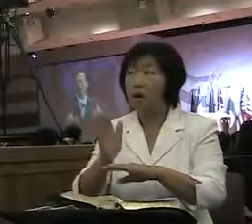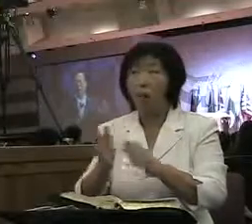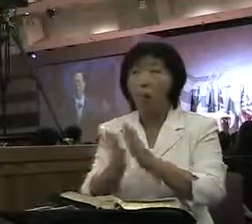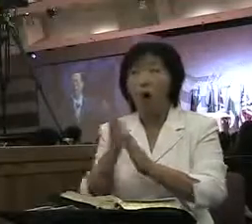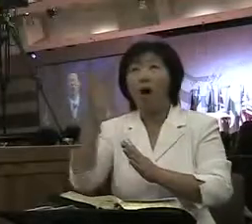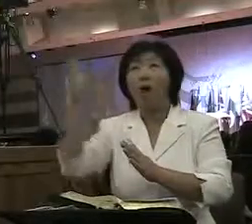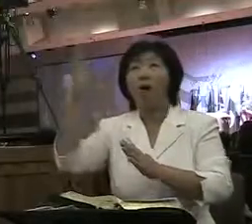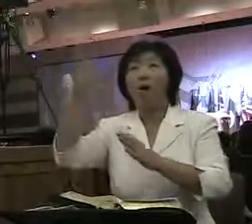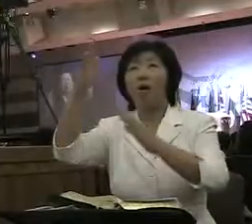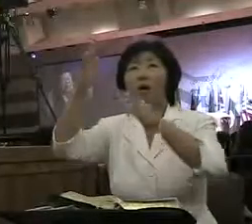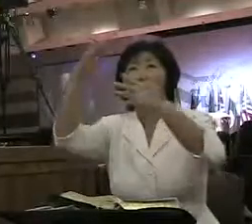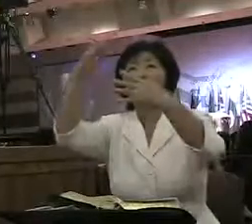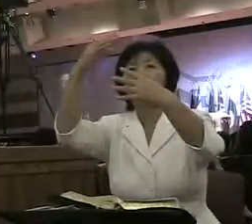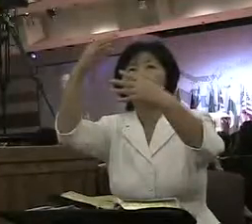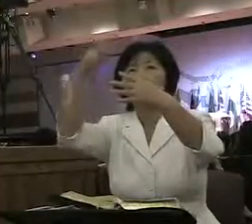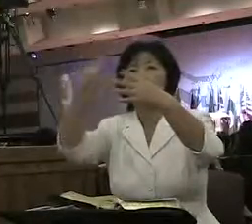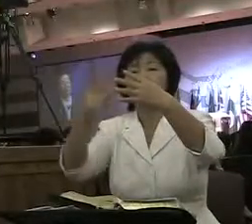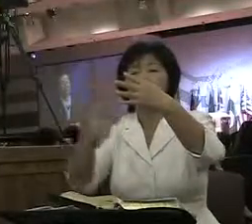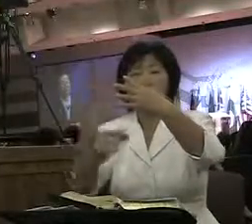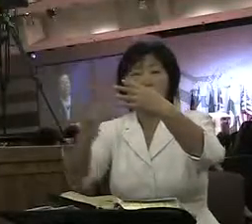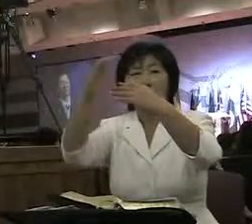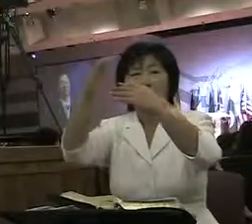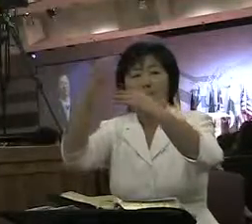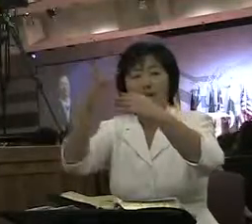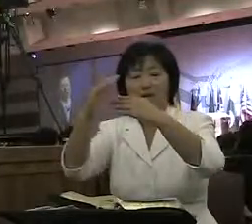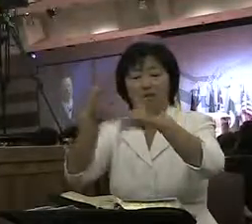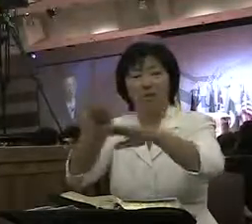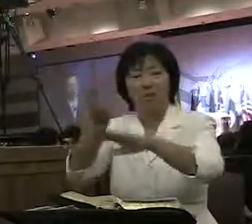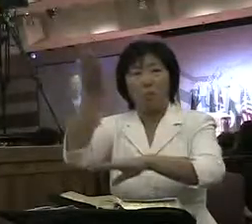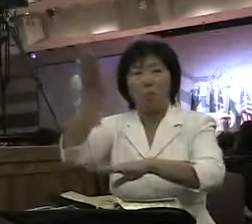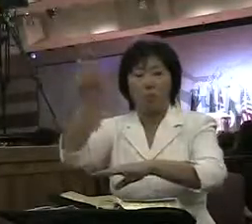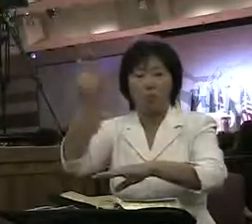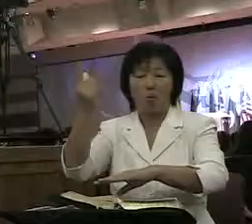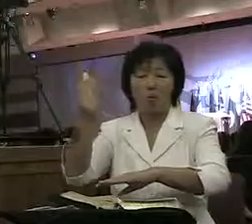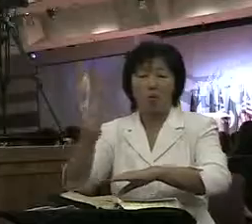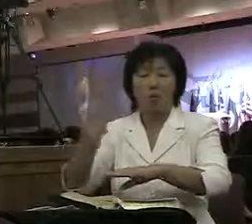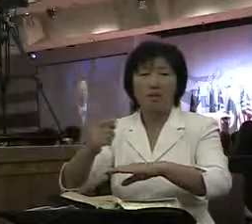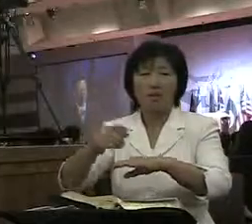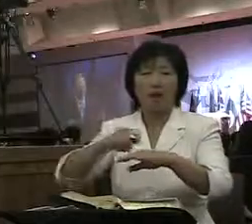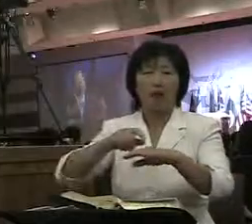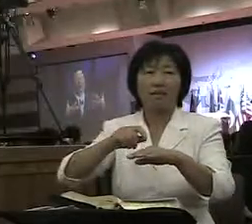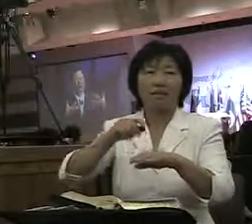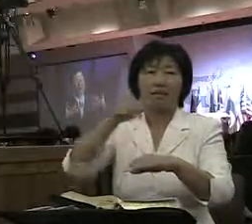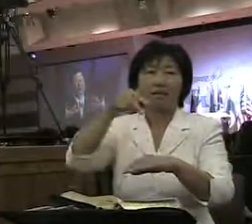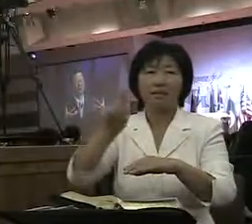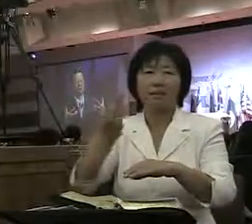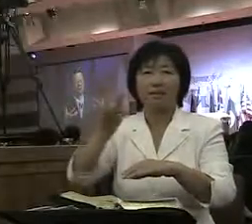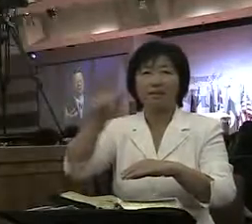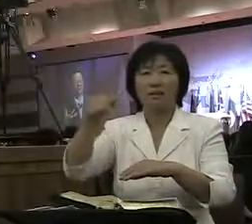화려한 프로그램으로 업되는 것. 막 자극되는 프로그램으로